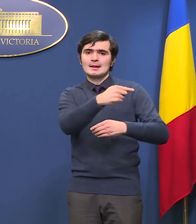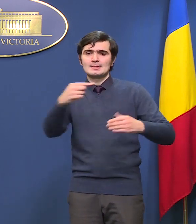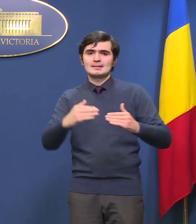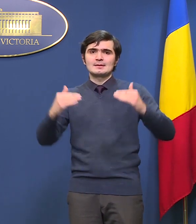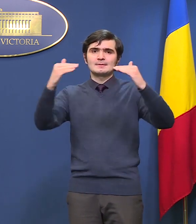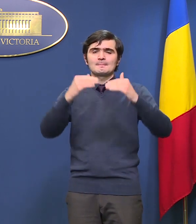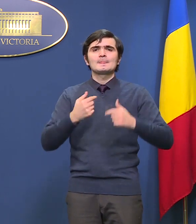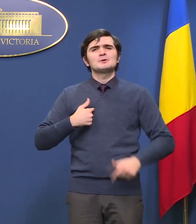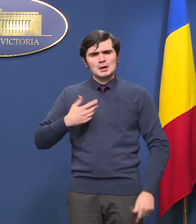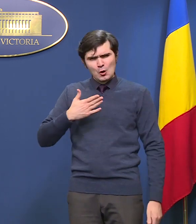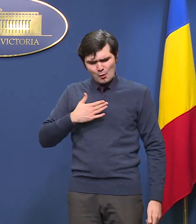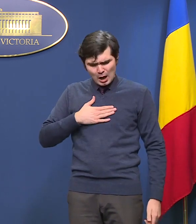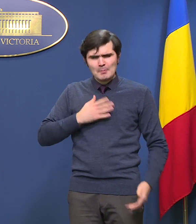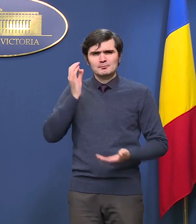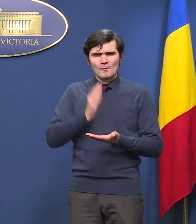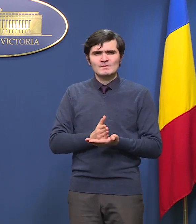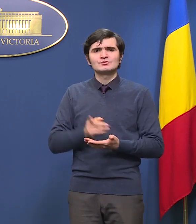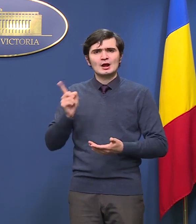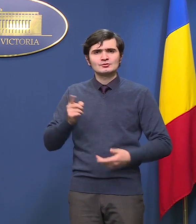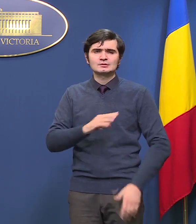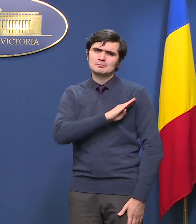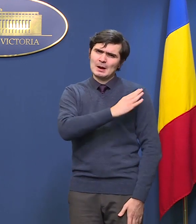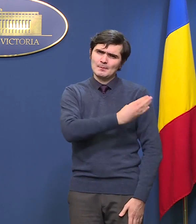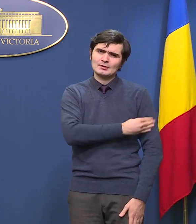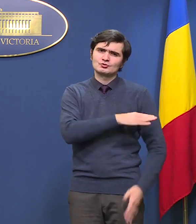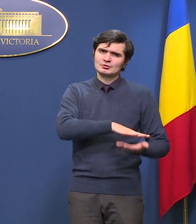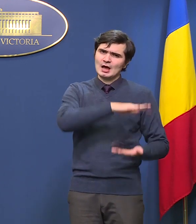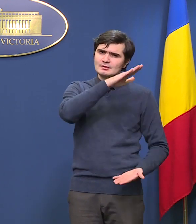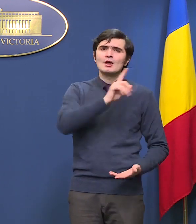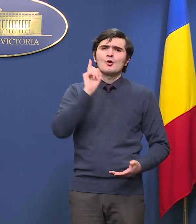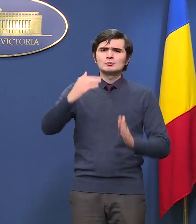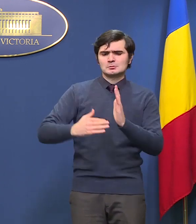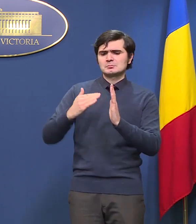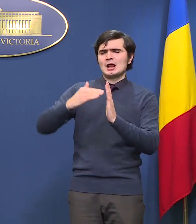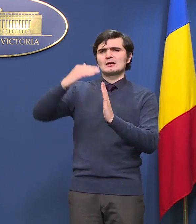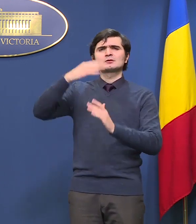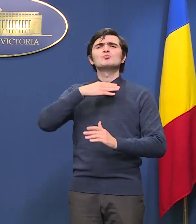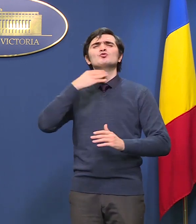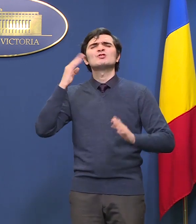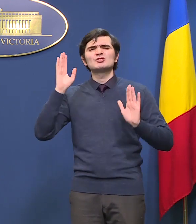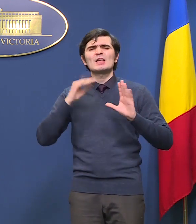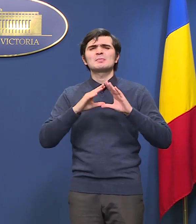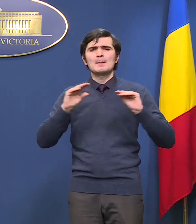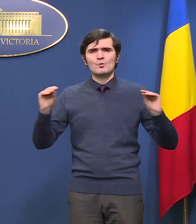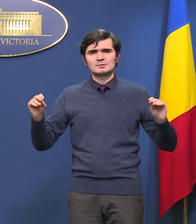Eu am convingerea că această capacitate va crește suficient de mult și